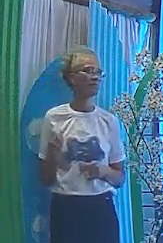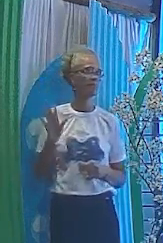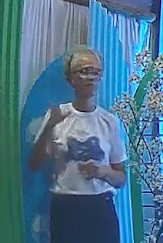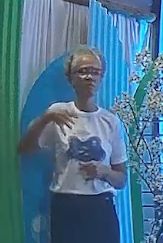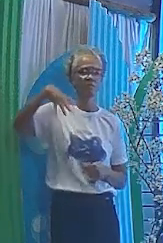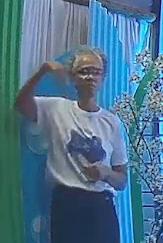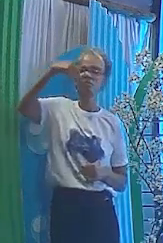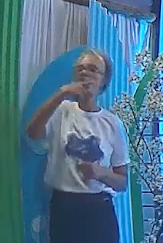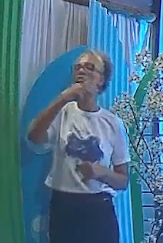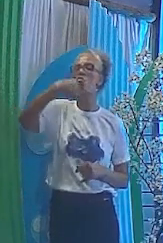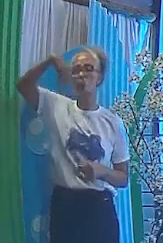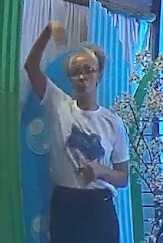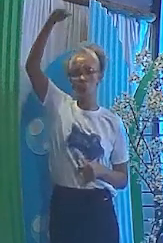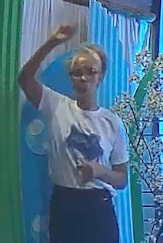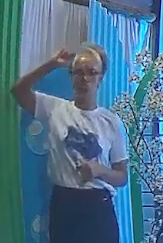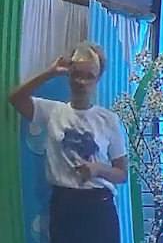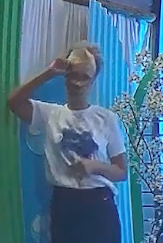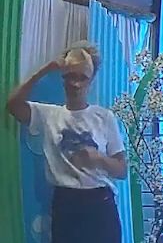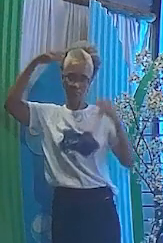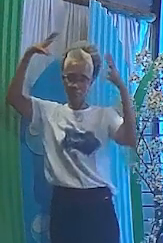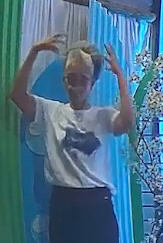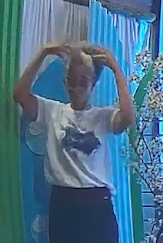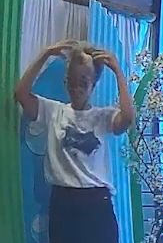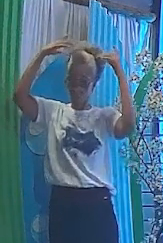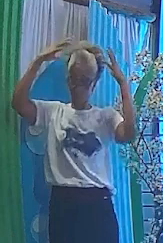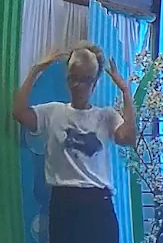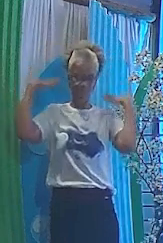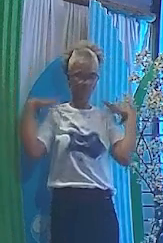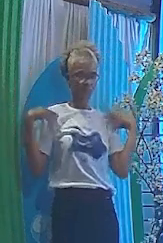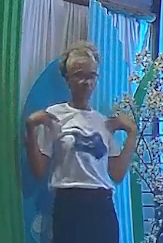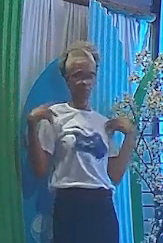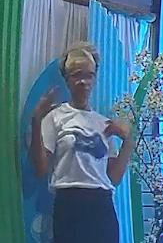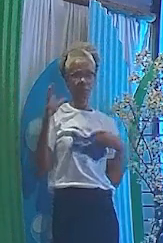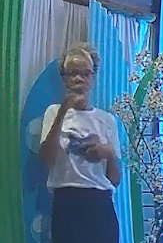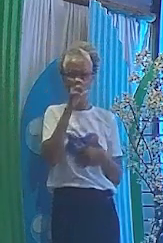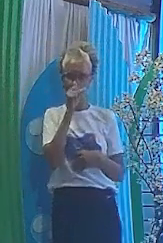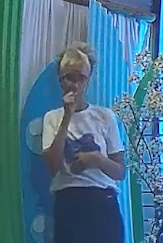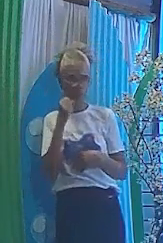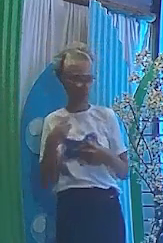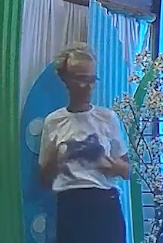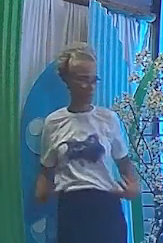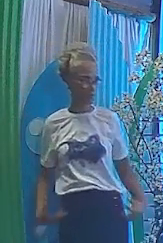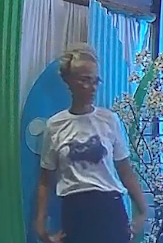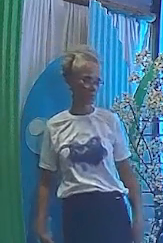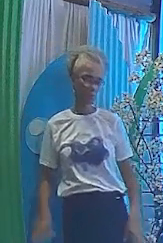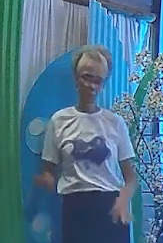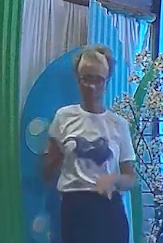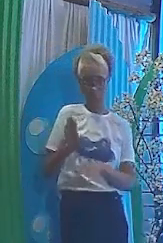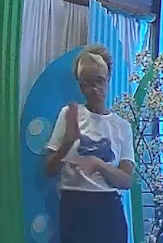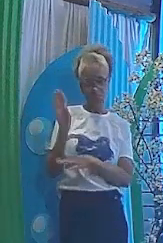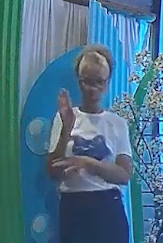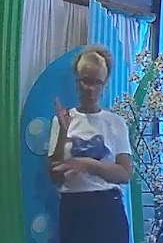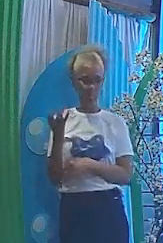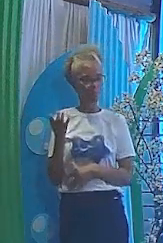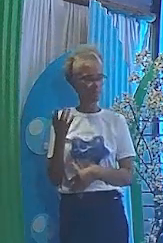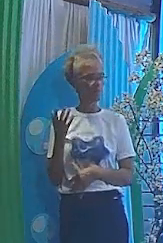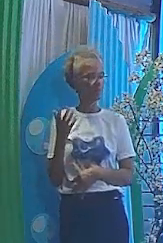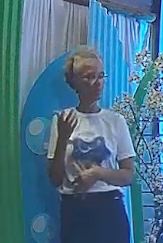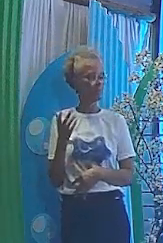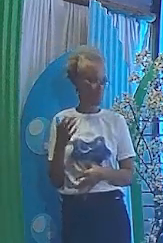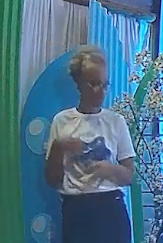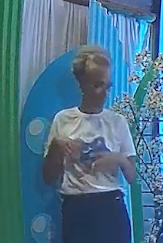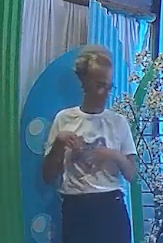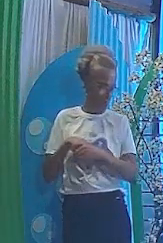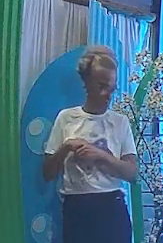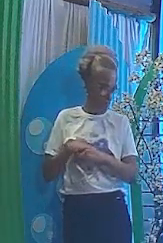alto, negro, de cabelo crespo, uso uma camisa laranja, uma calça bege e um